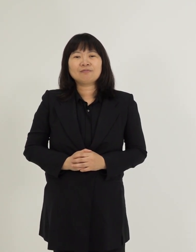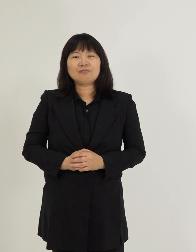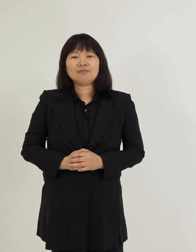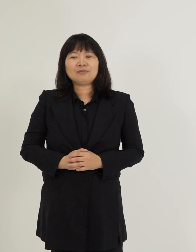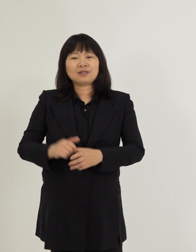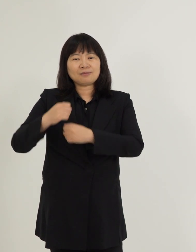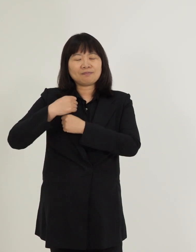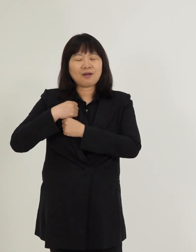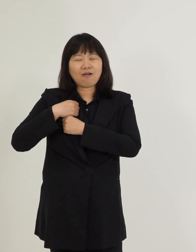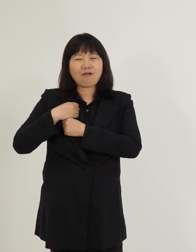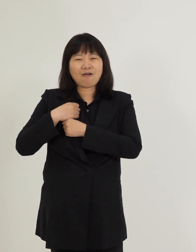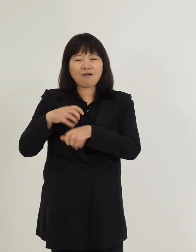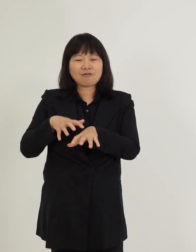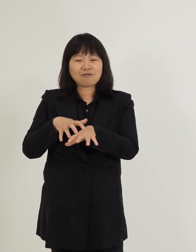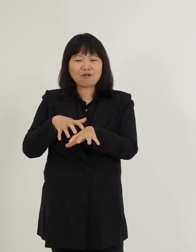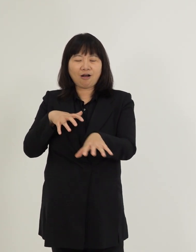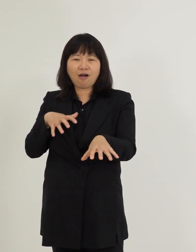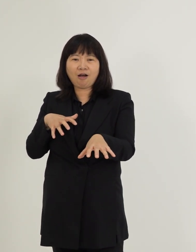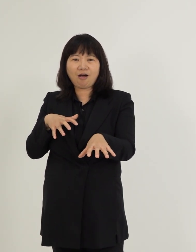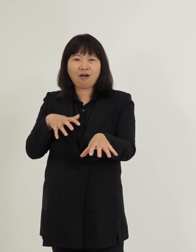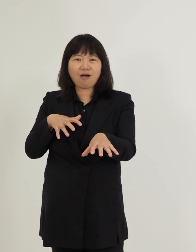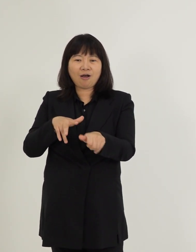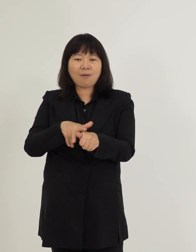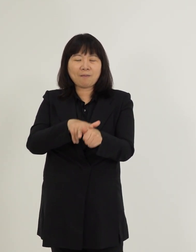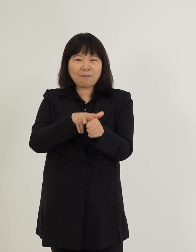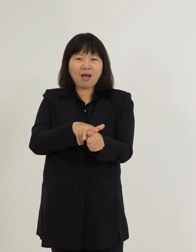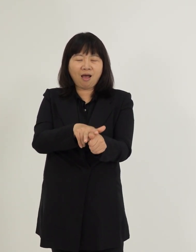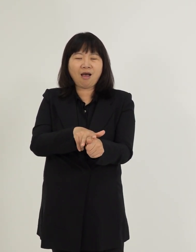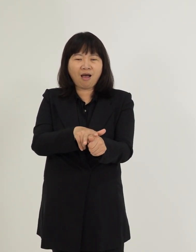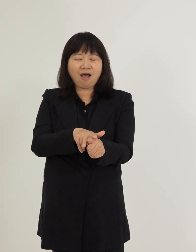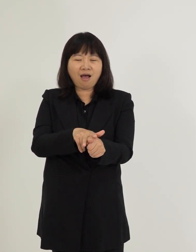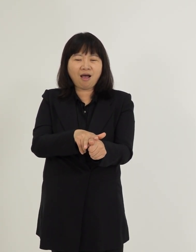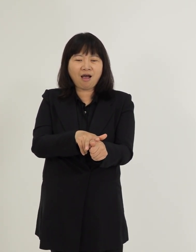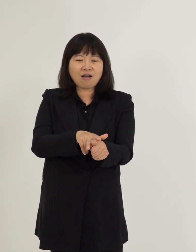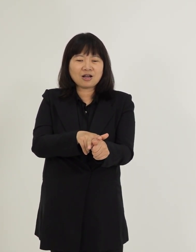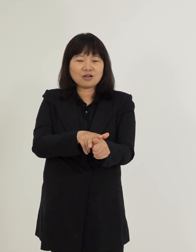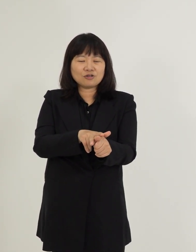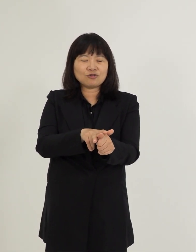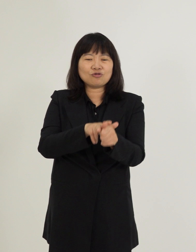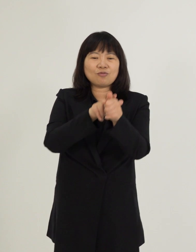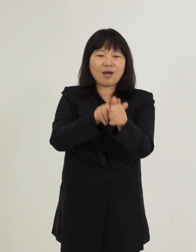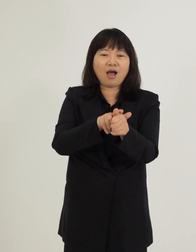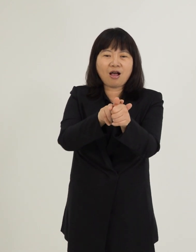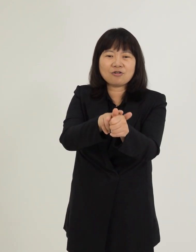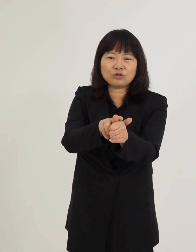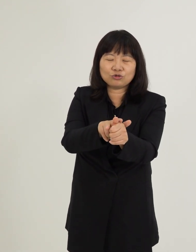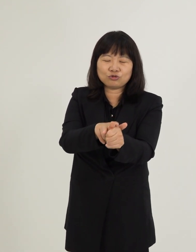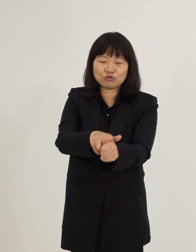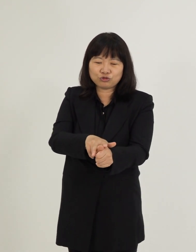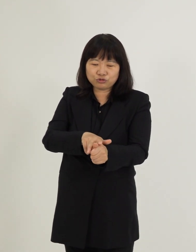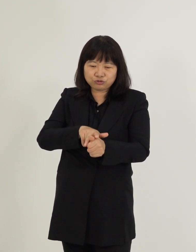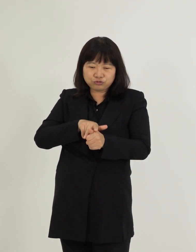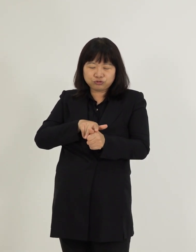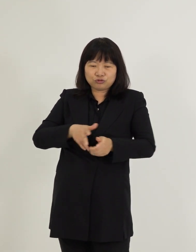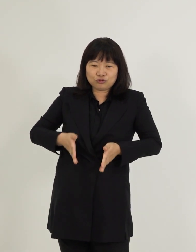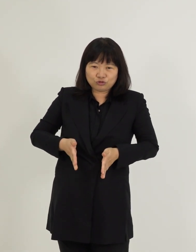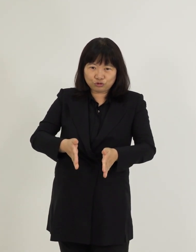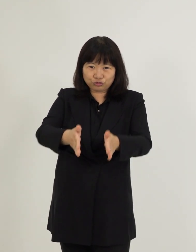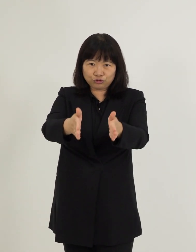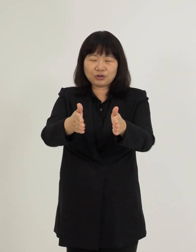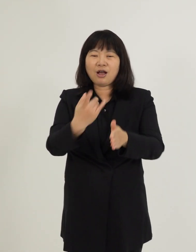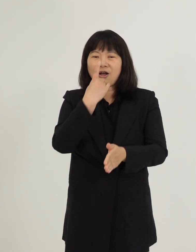병거, 어깨가 높은 병마들을 쫙 줄을 세워서 그 멋진 군인들을